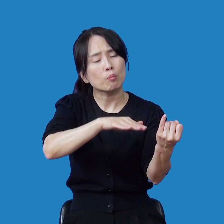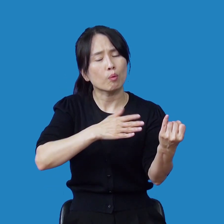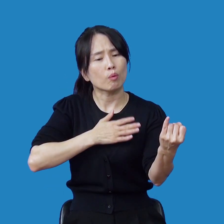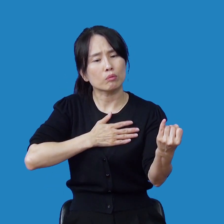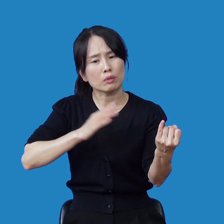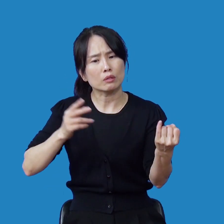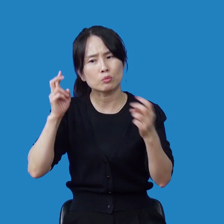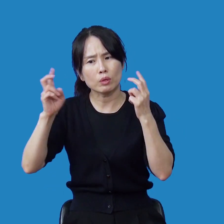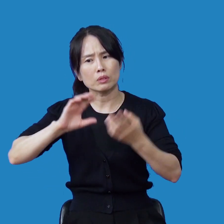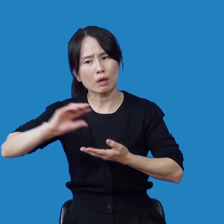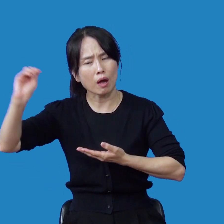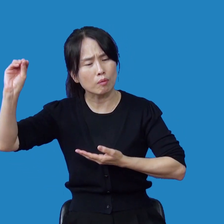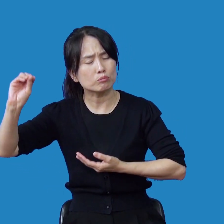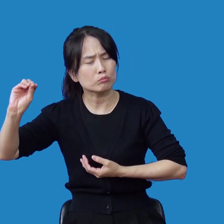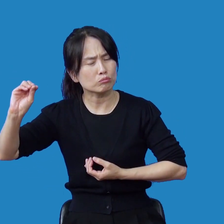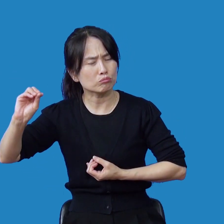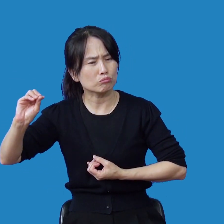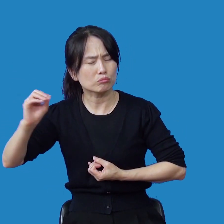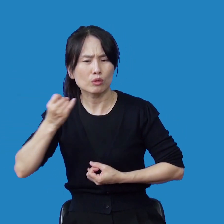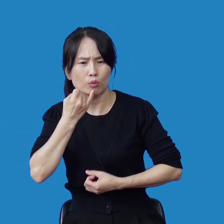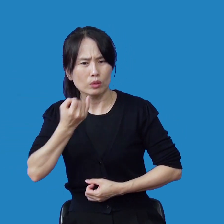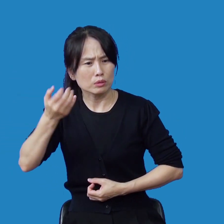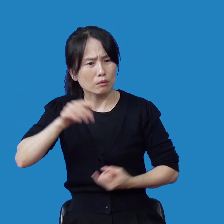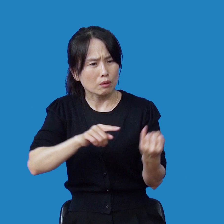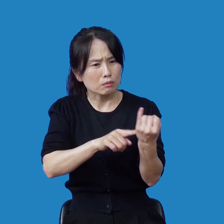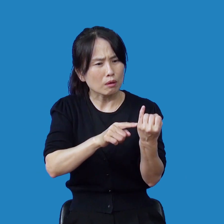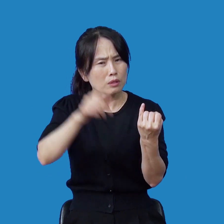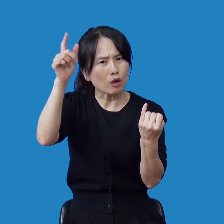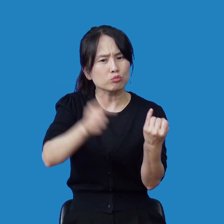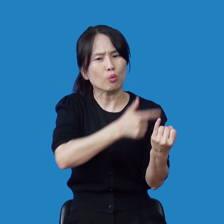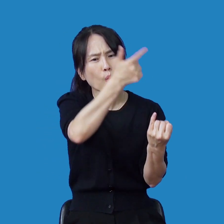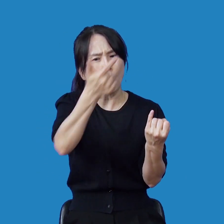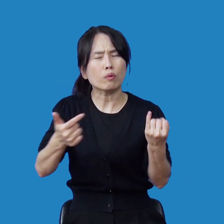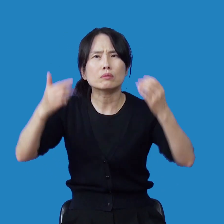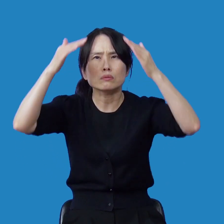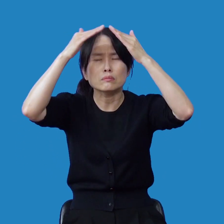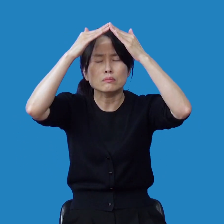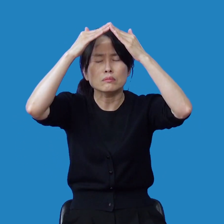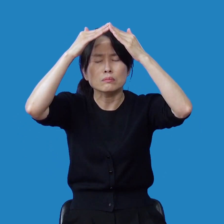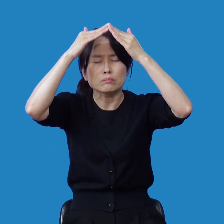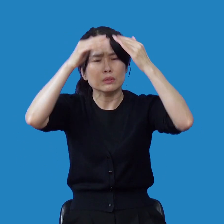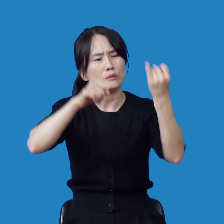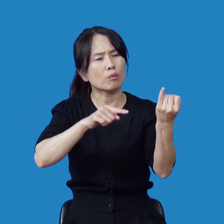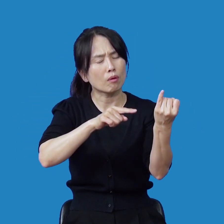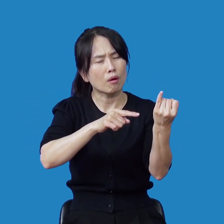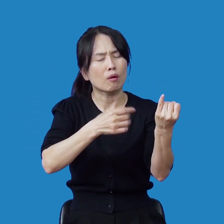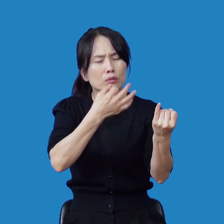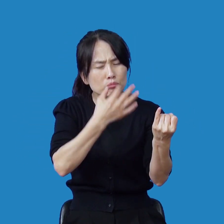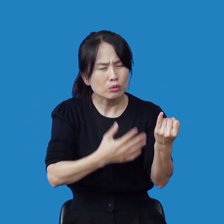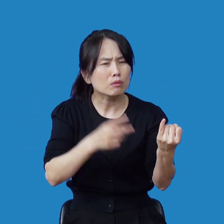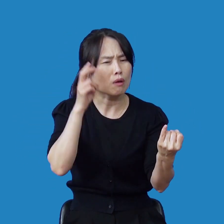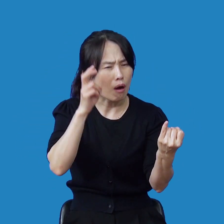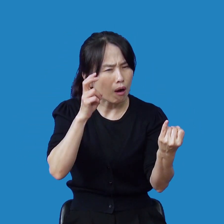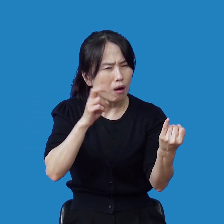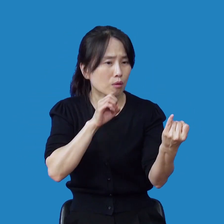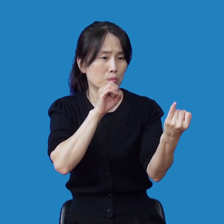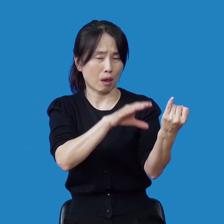출근해버리면 그만이지만 당신은 하루 종일 집에서 참 힘들겠다.